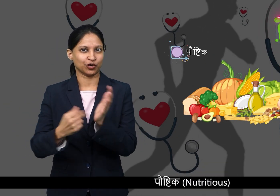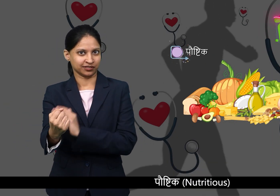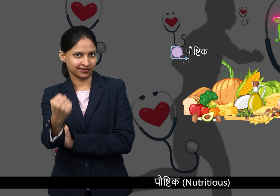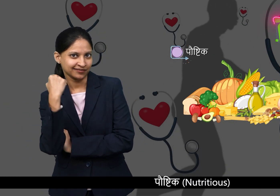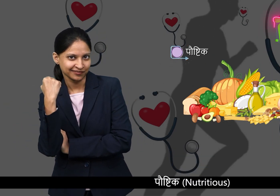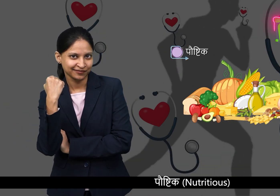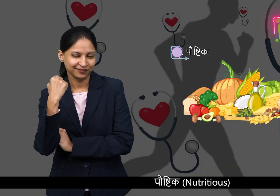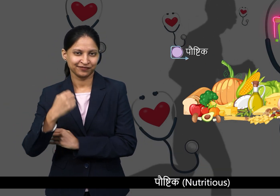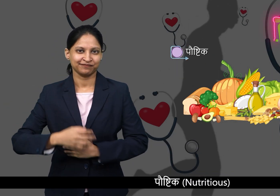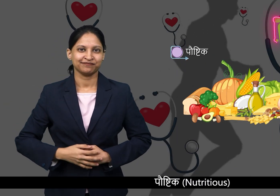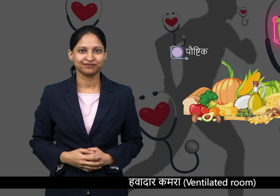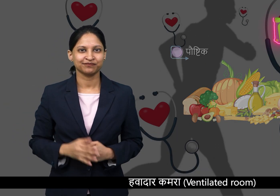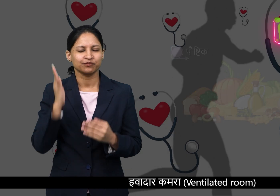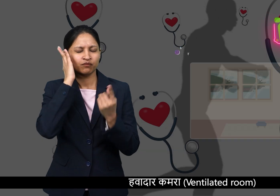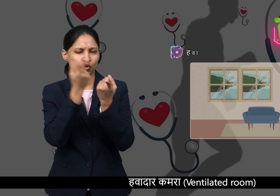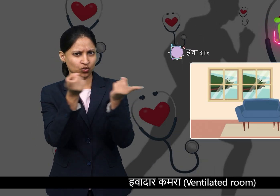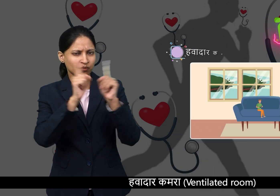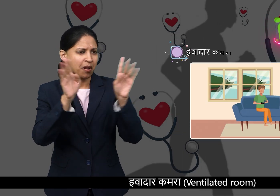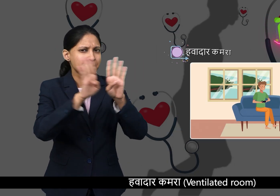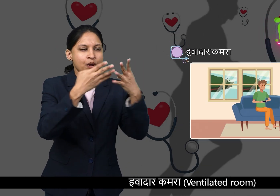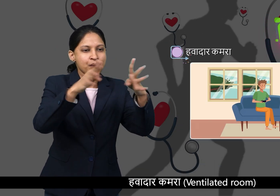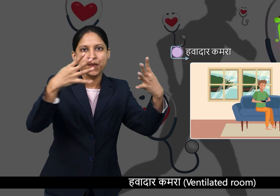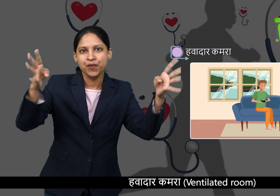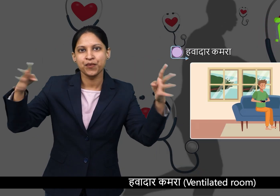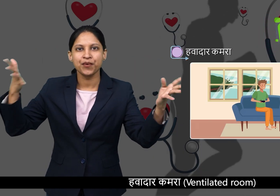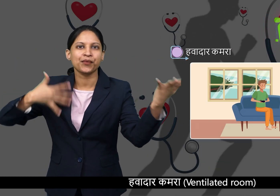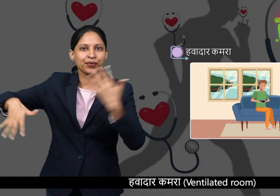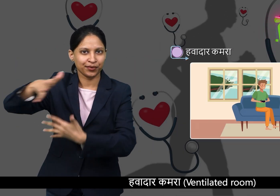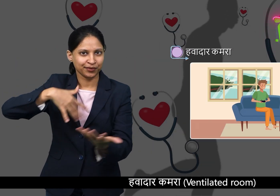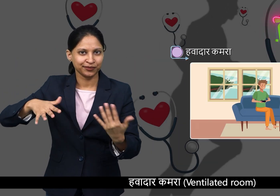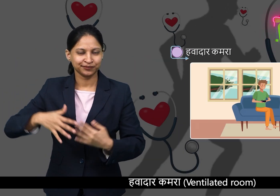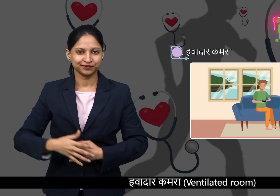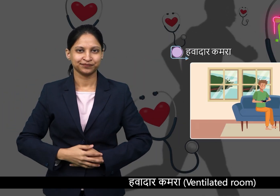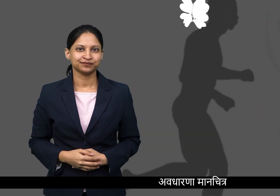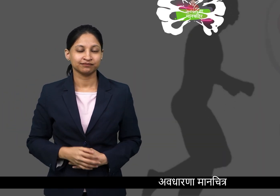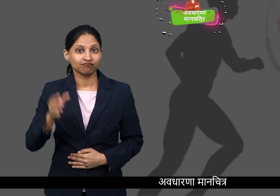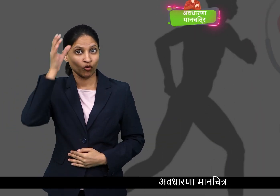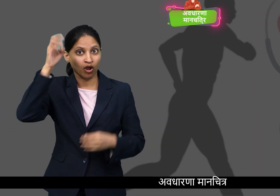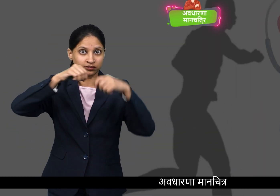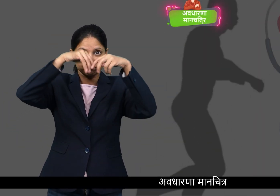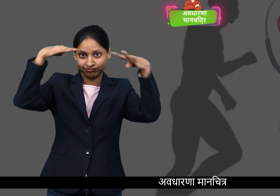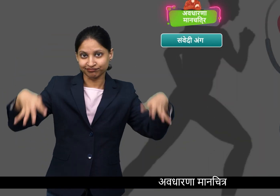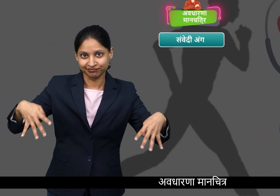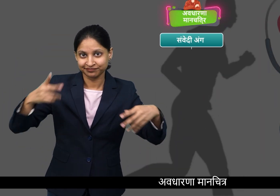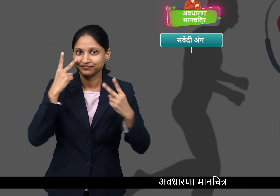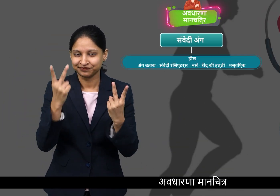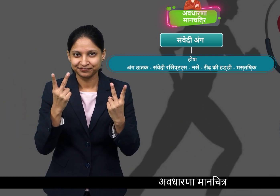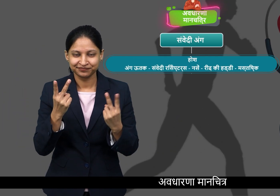पौष्टिक, न्यूट्रिशियस, हवादार कमरा, वेंटिलेटेड रूम। अवधारणा